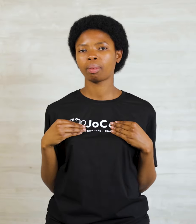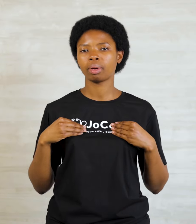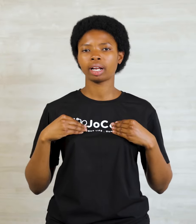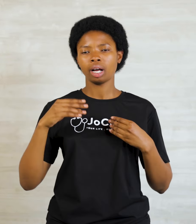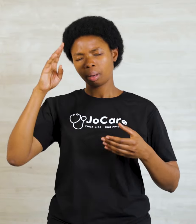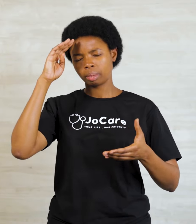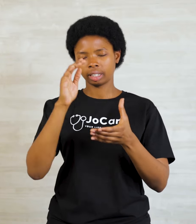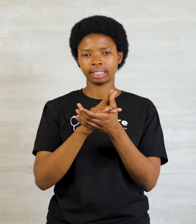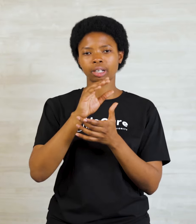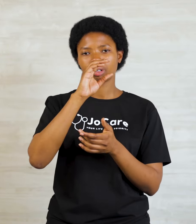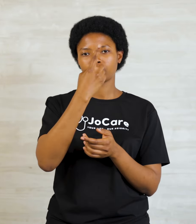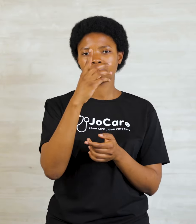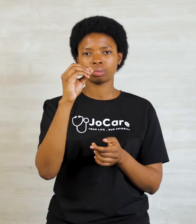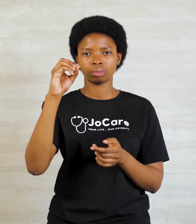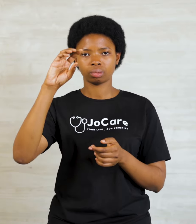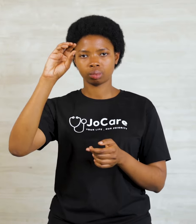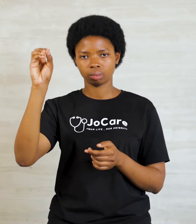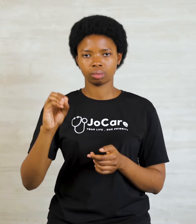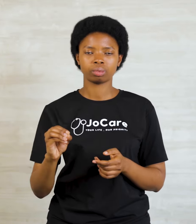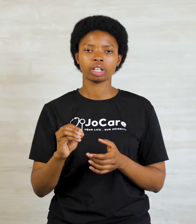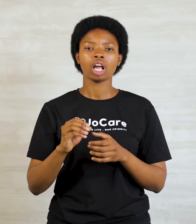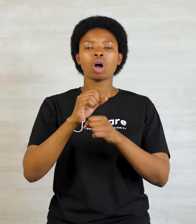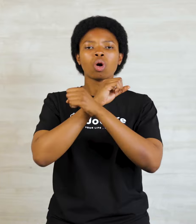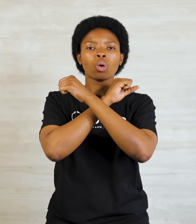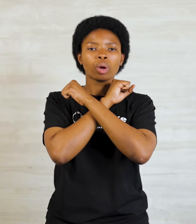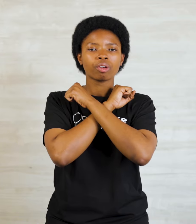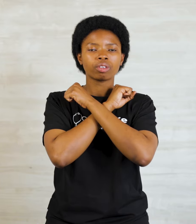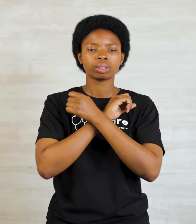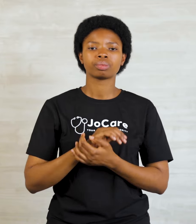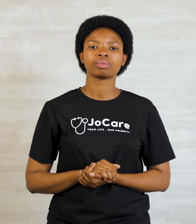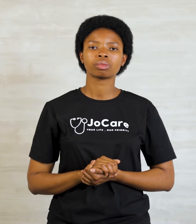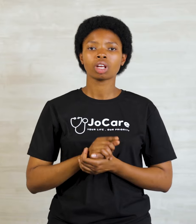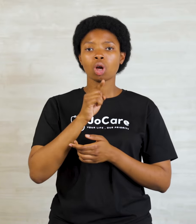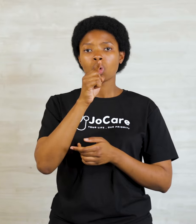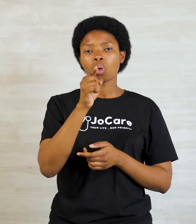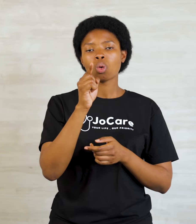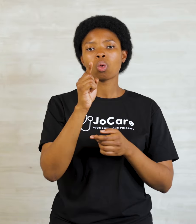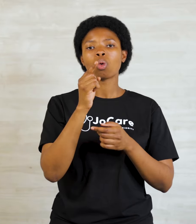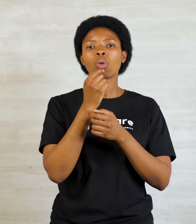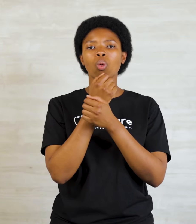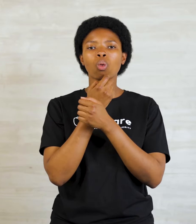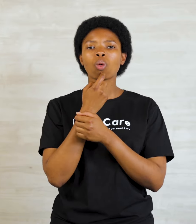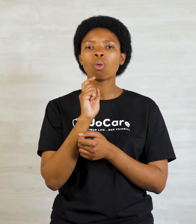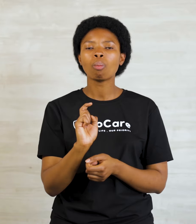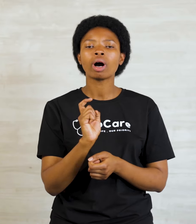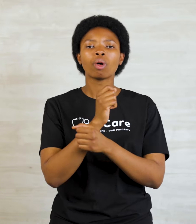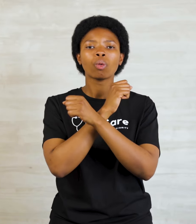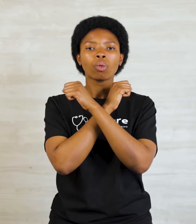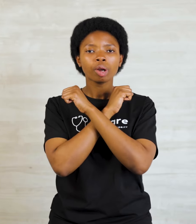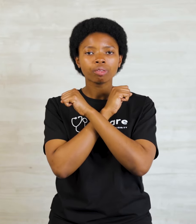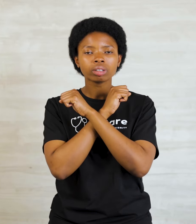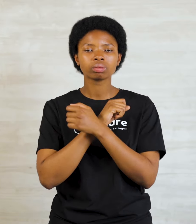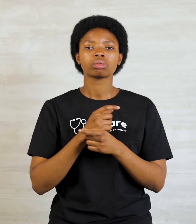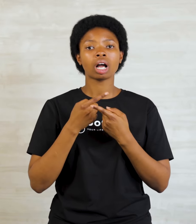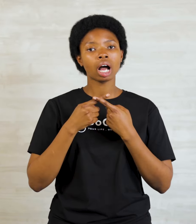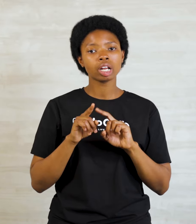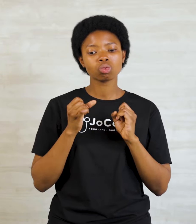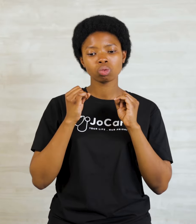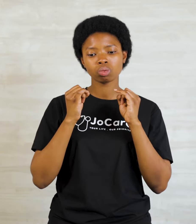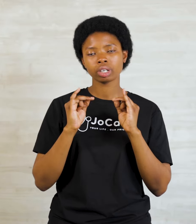bwiza ijana ku ijana no kwifata ugomba kwifata weho unkurikiye ariko nibikunanira uzamenye